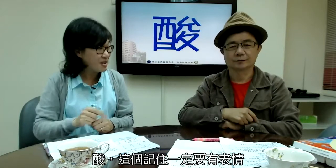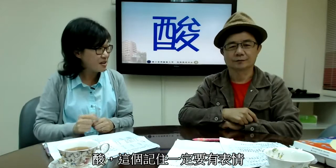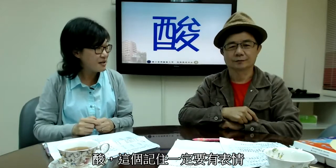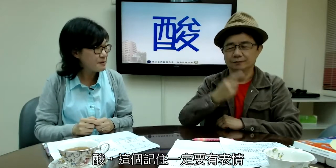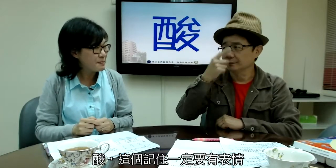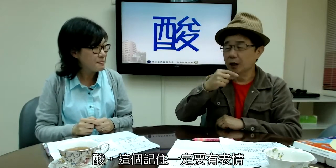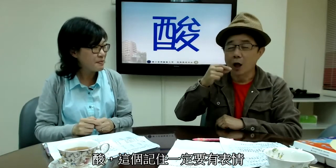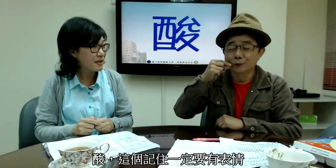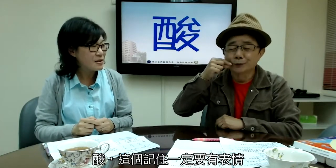哦，